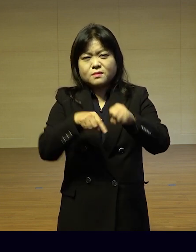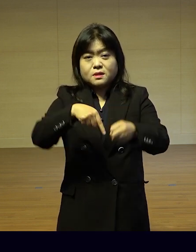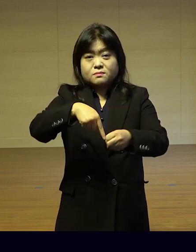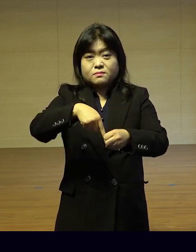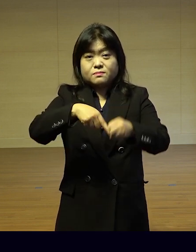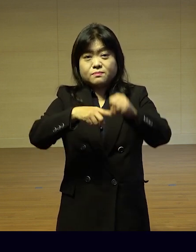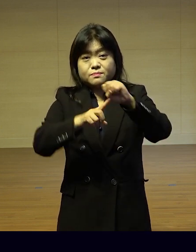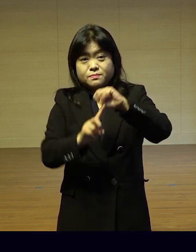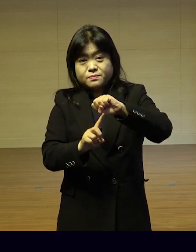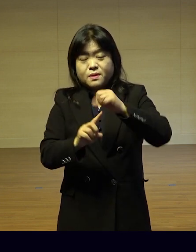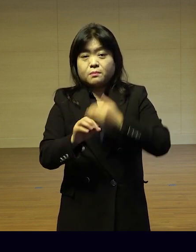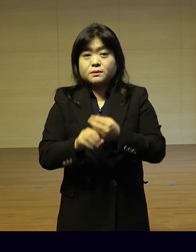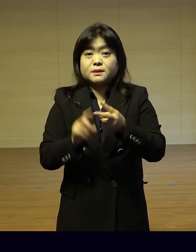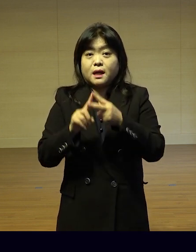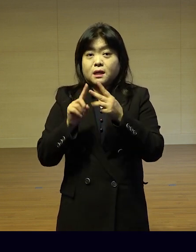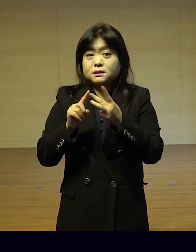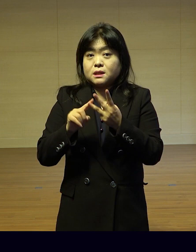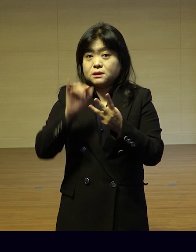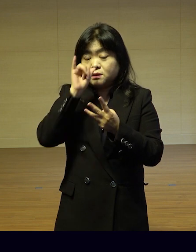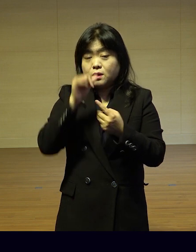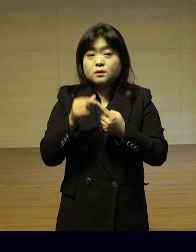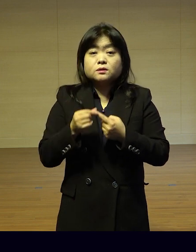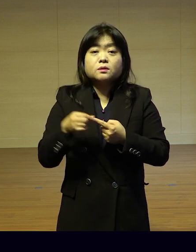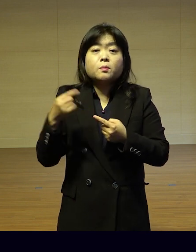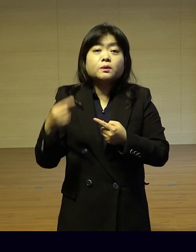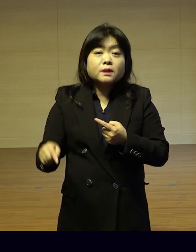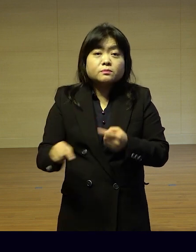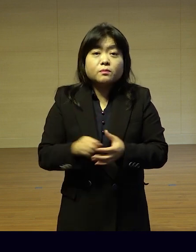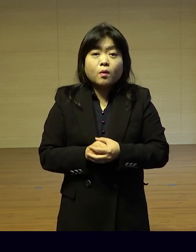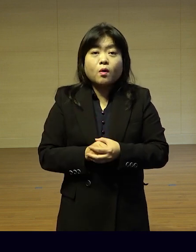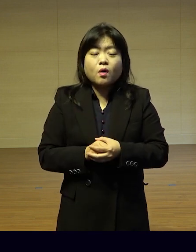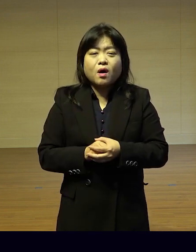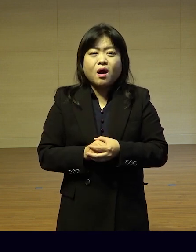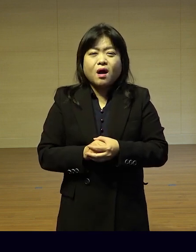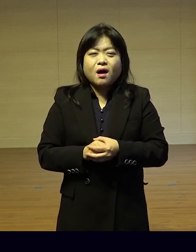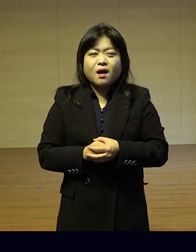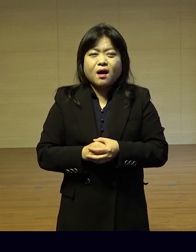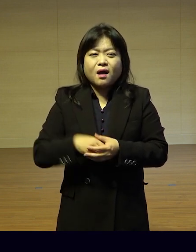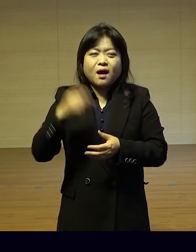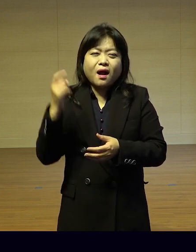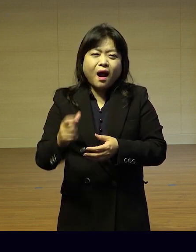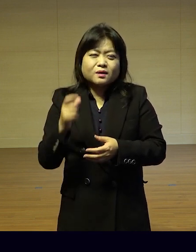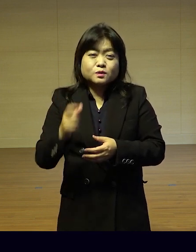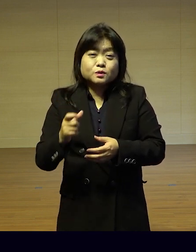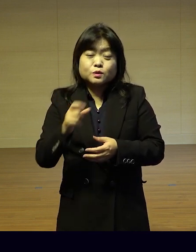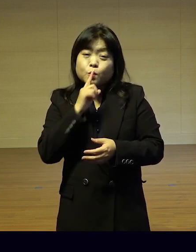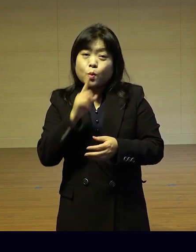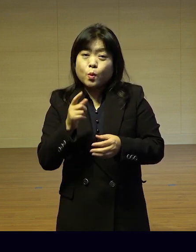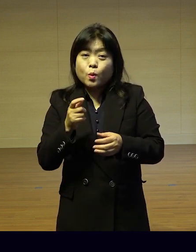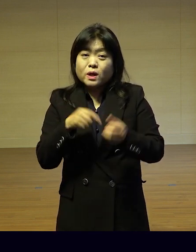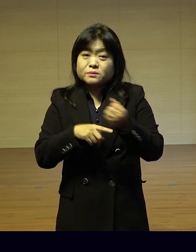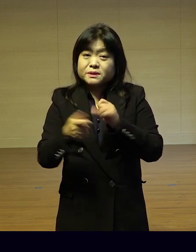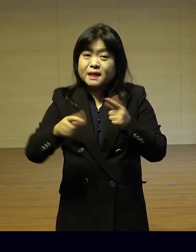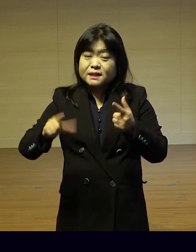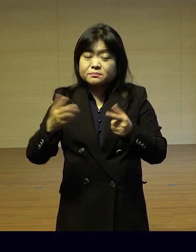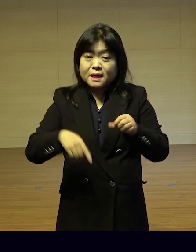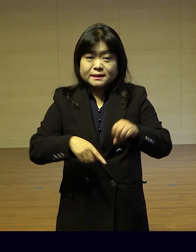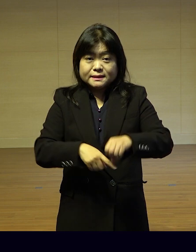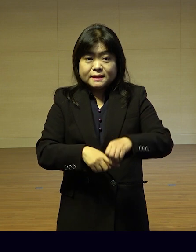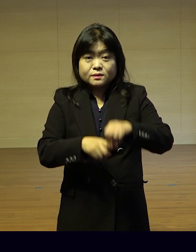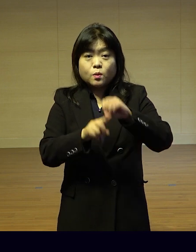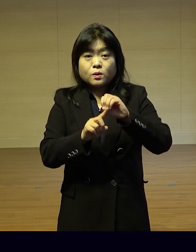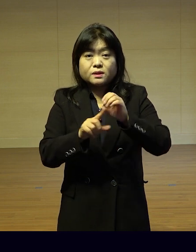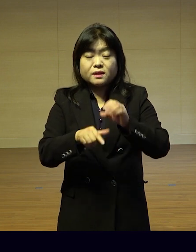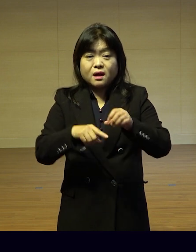거기에 이제 세 가지 측면이 있는데 첫 번째는 이제 강조되는 측면이 다르긴 하지만은 지렛대를 들어 올릴